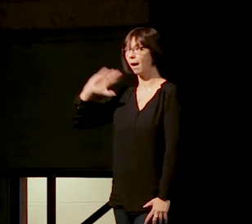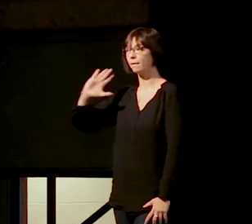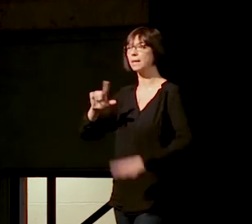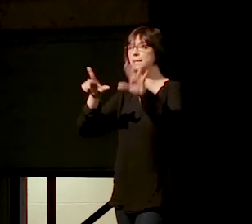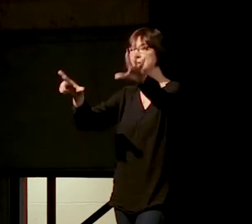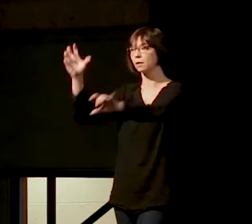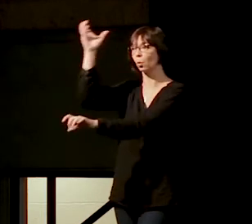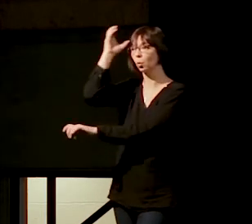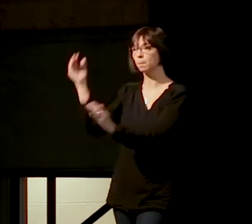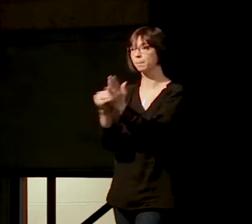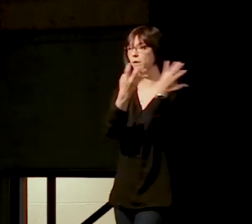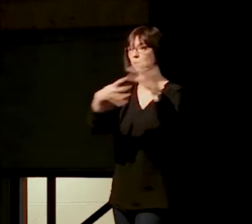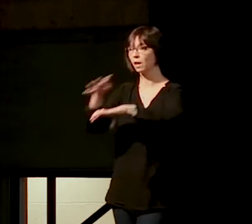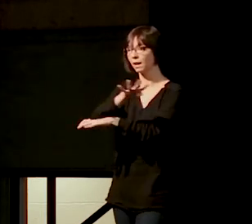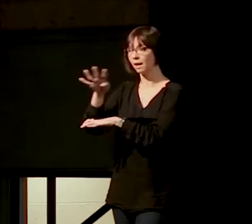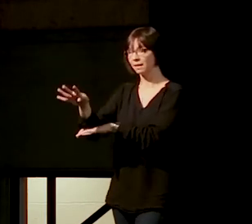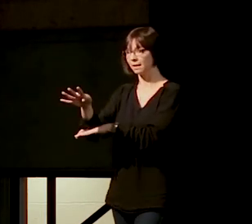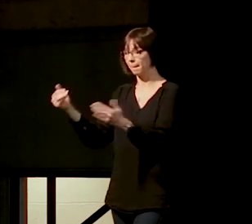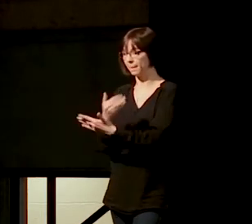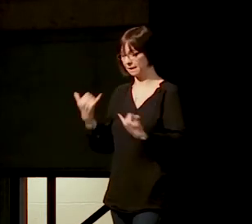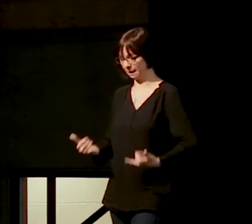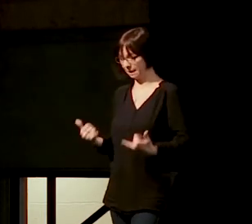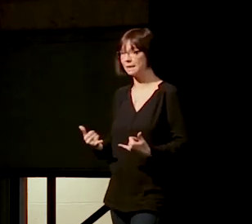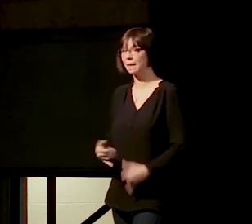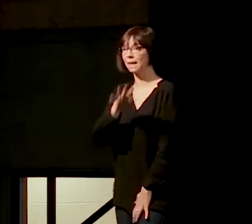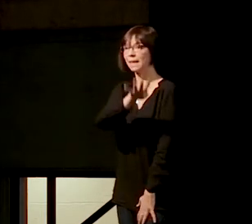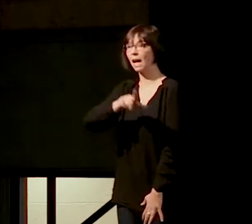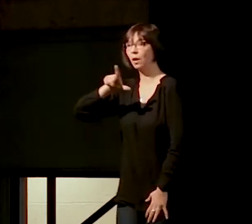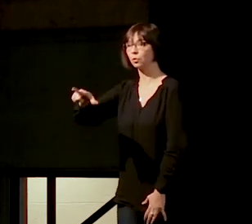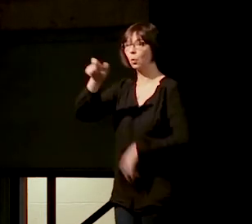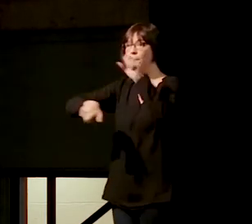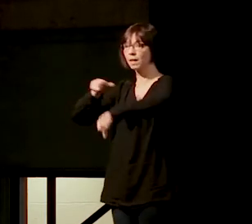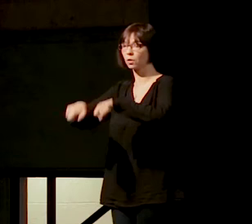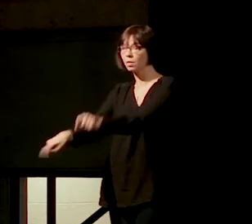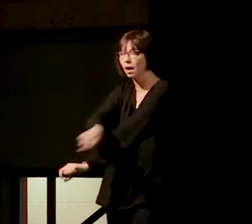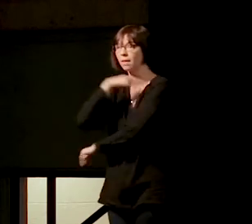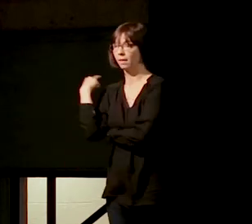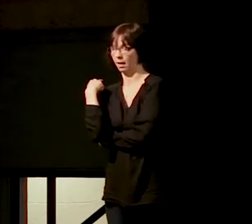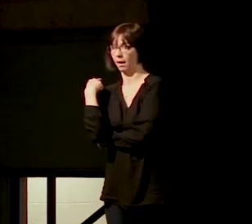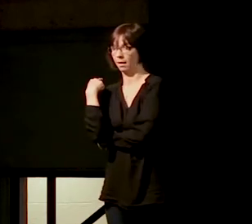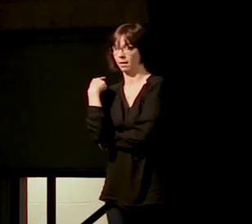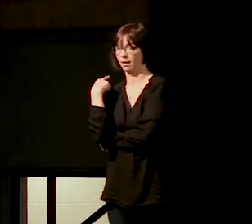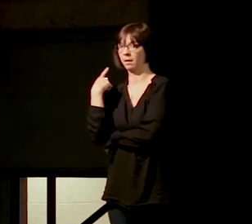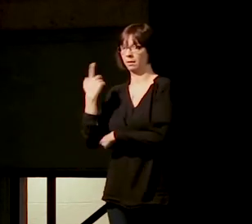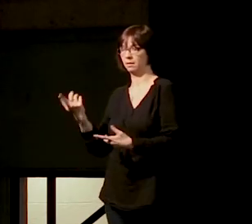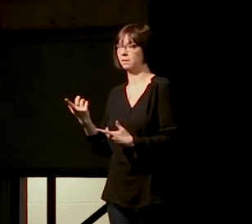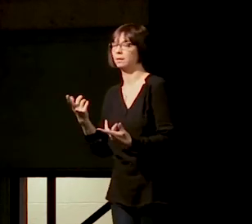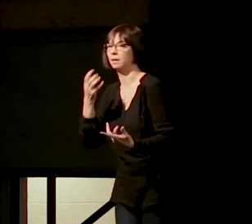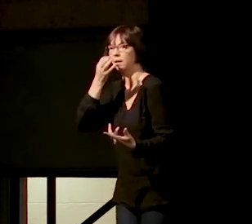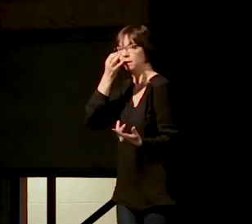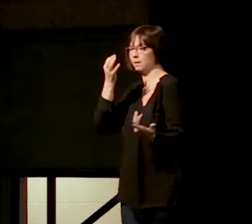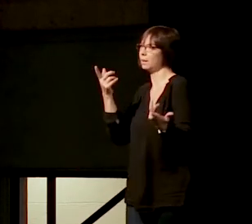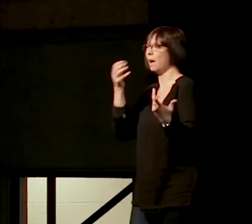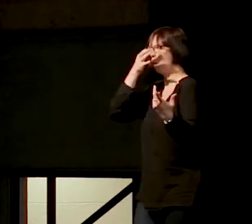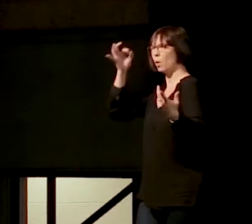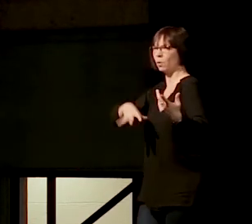le 7 août 1944 à Gouénou et ses 42 victimes assassinées. C'était une infection, un empoisonnement par la